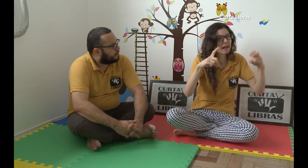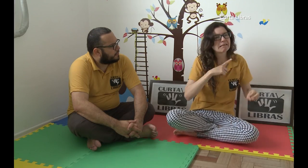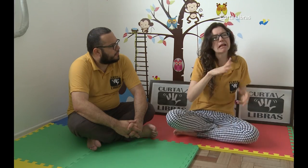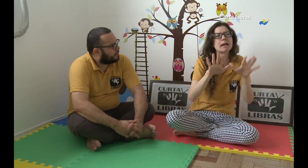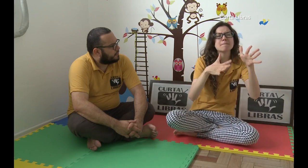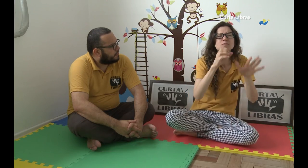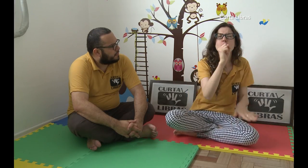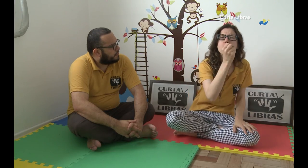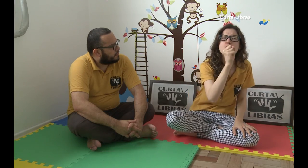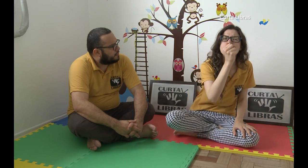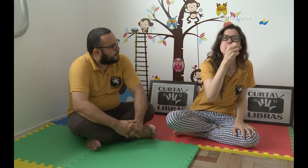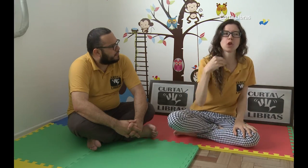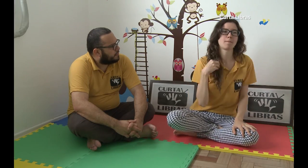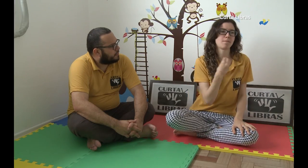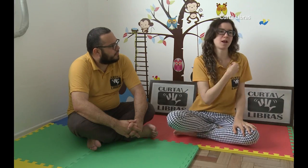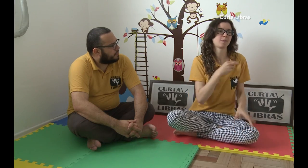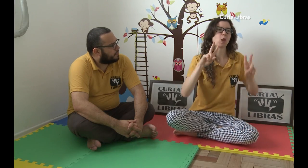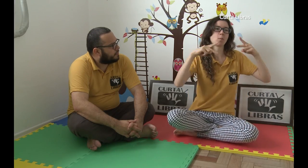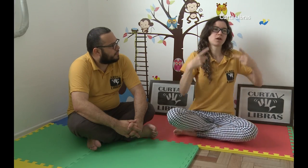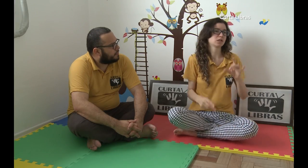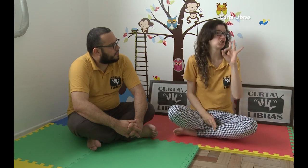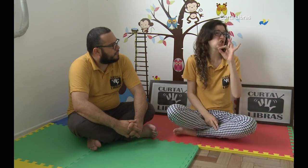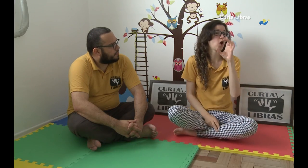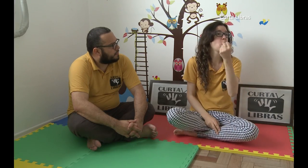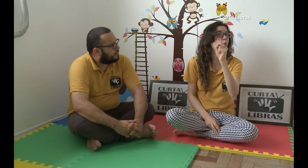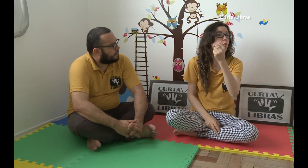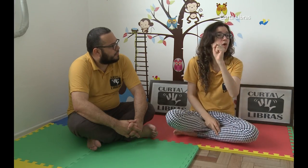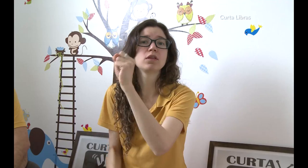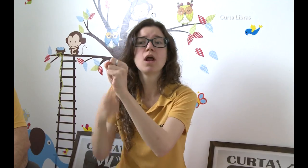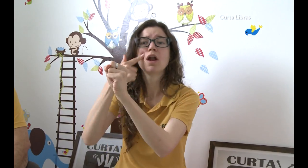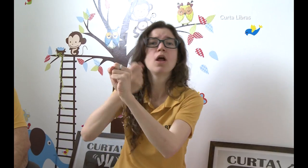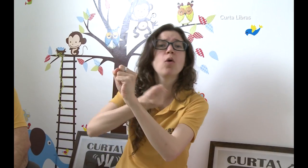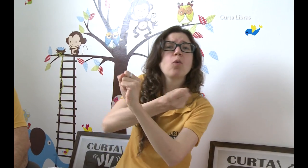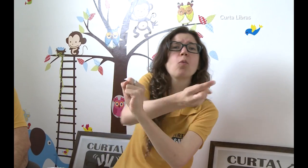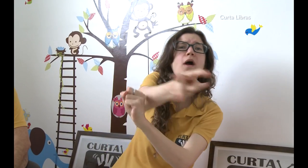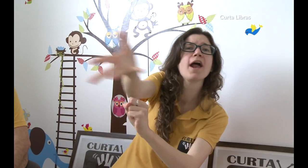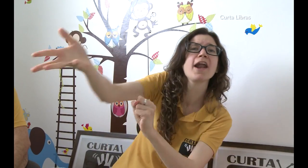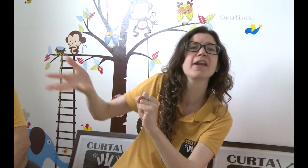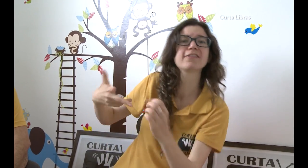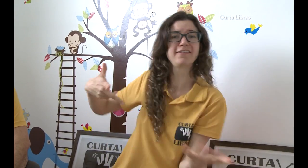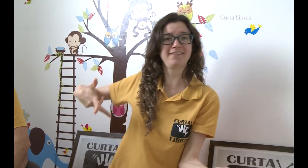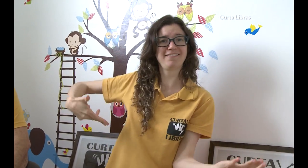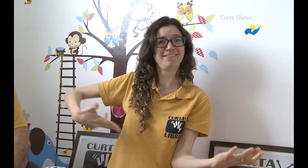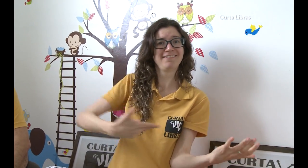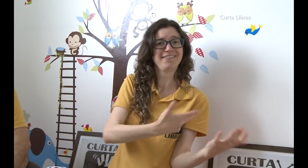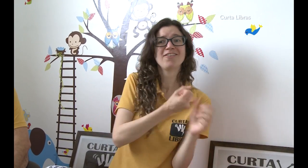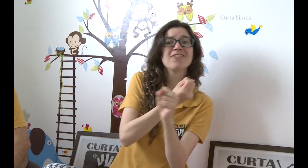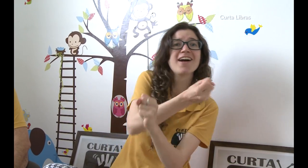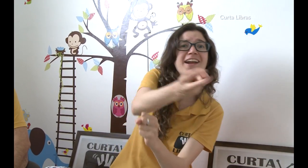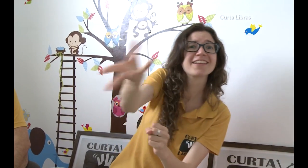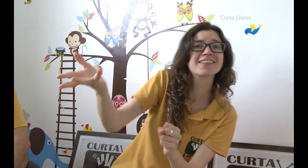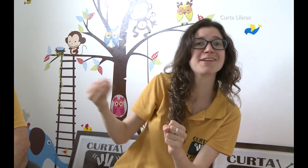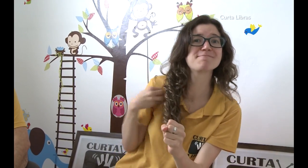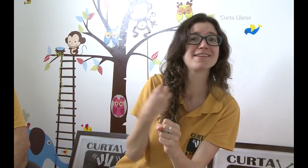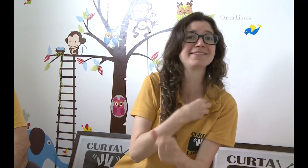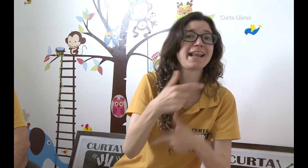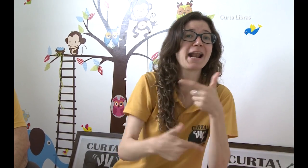humanizado De todos os obstetras A maioria faz cesárea Só oito fazem o parto humanizado Então eu fui nesse